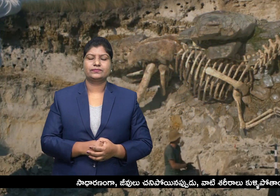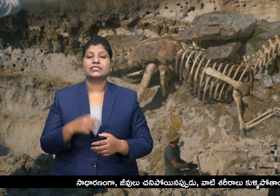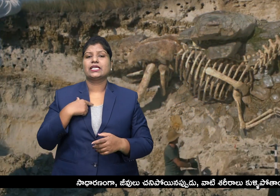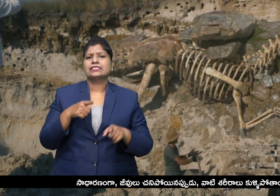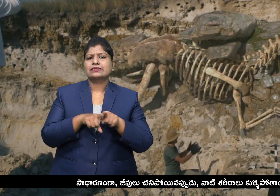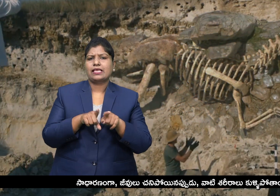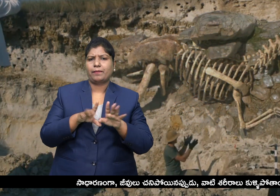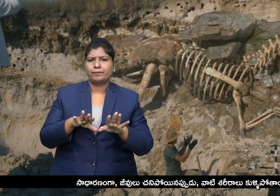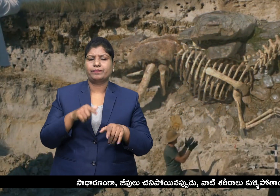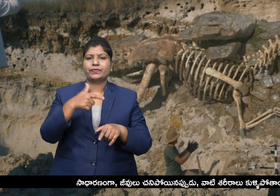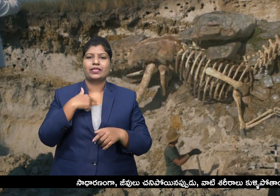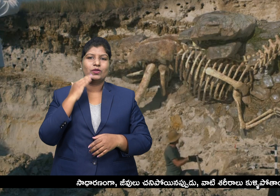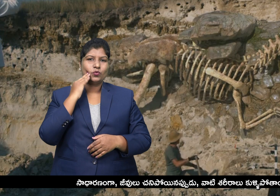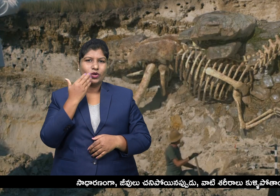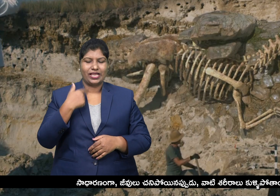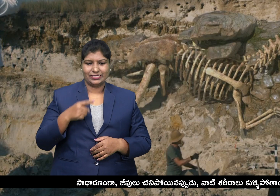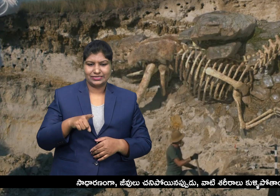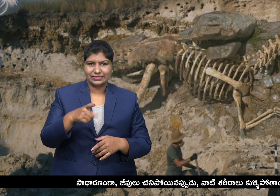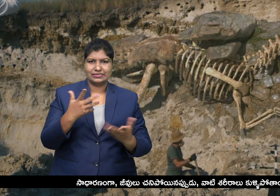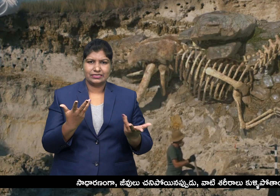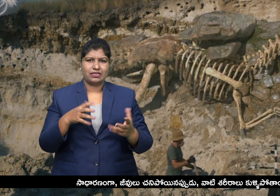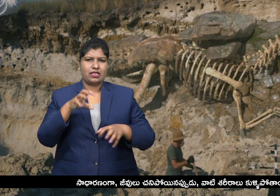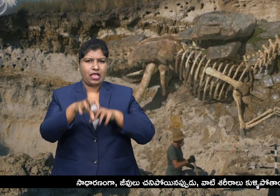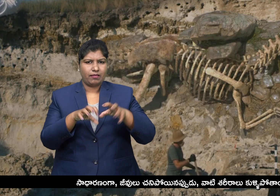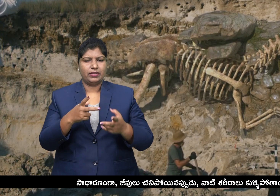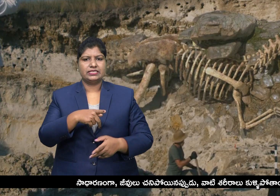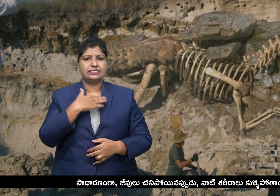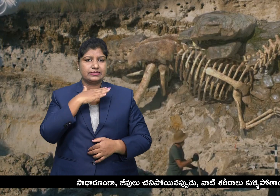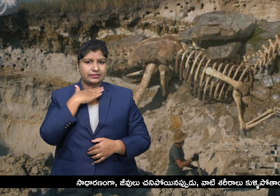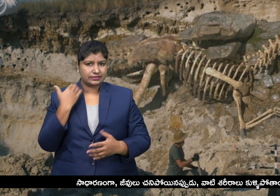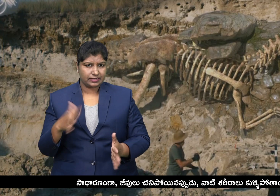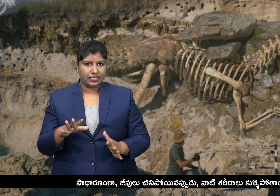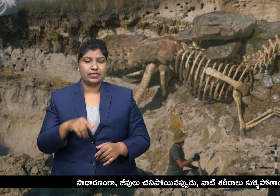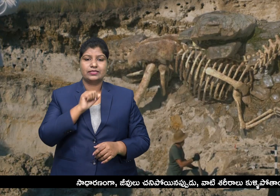సాధారణంగా జీవులు చనిపోయినప్పుడు వాటి శరీరాలు కుళ్ళిపోతాయి.